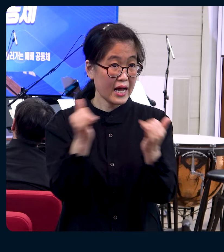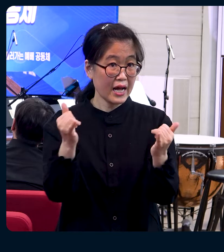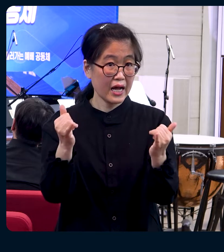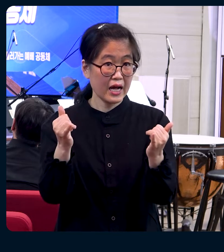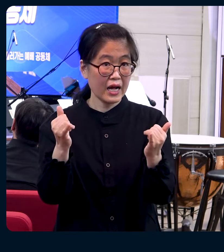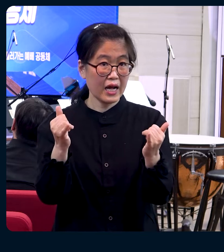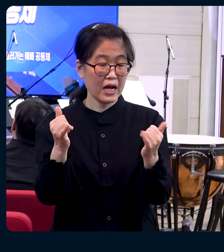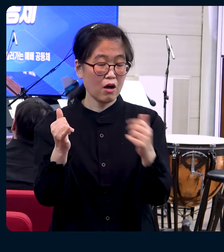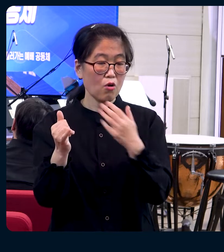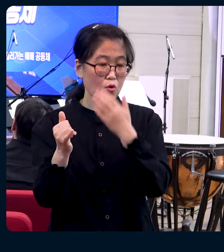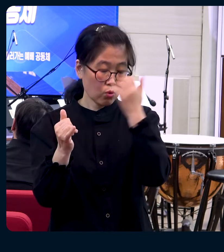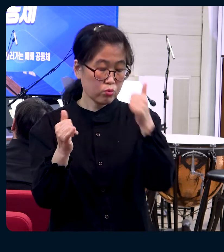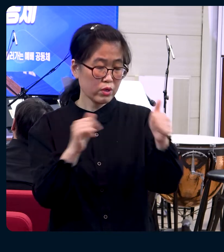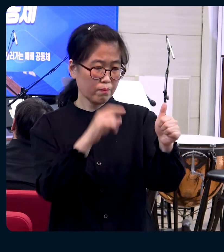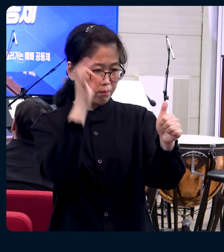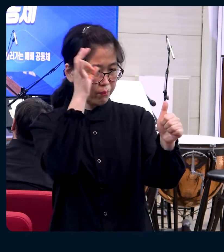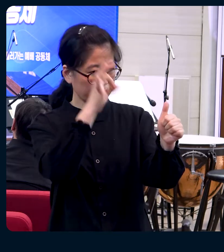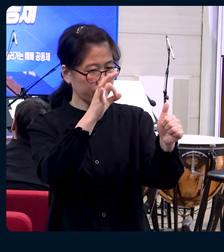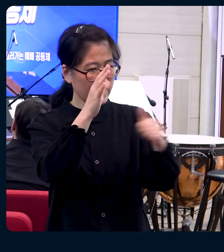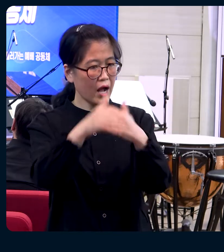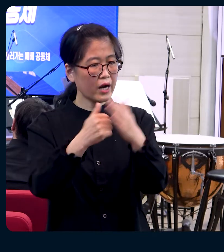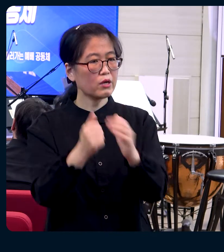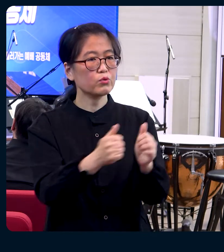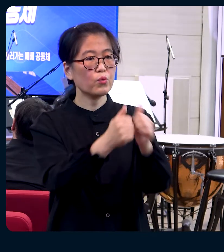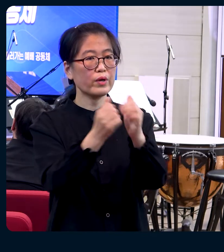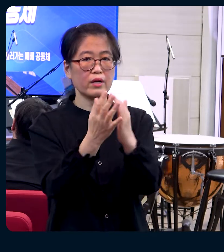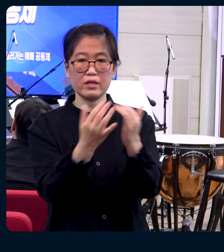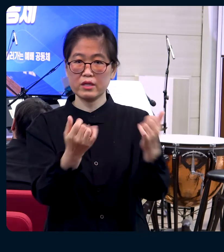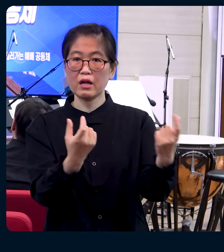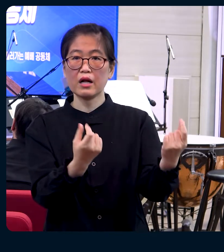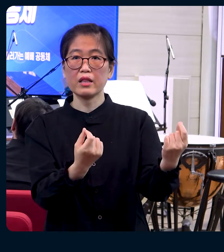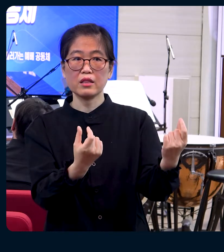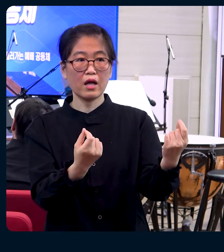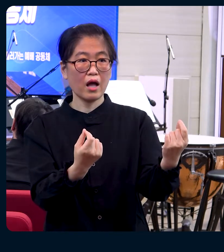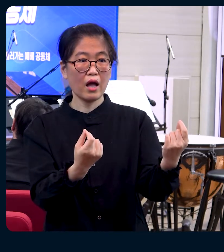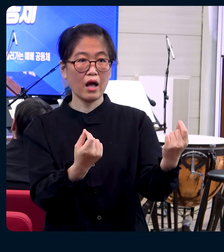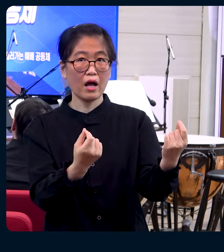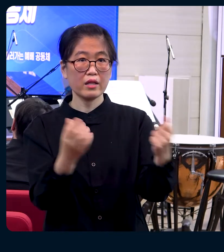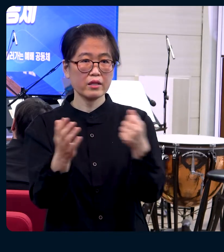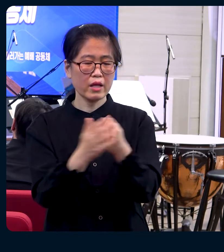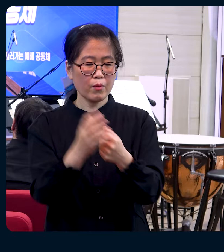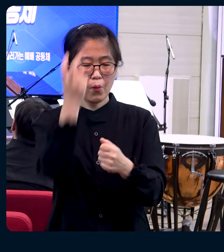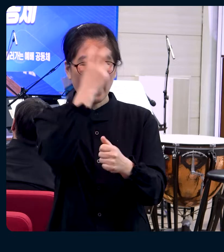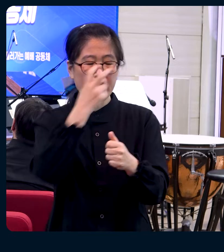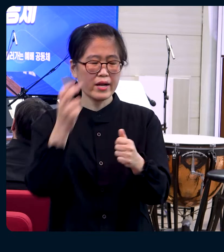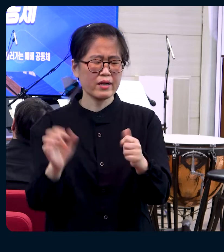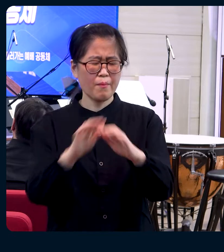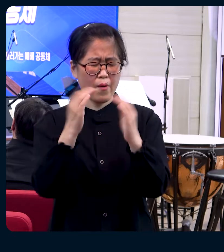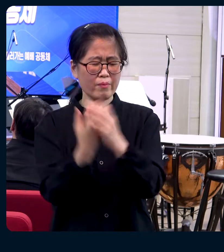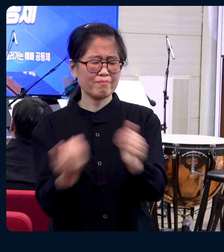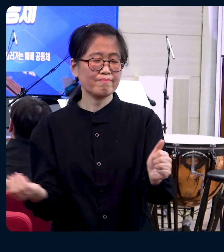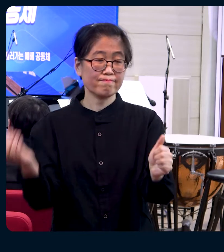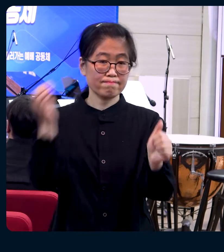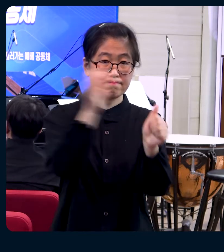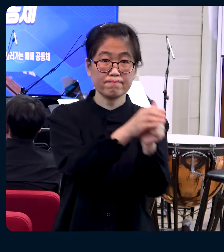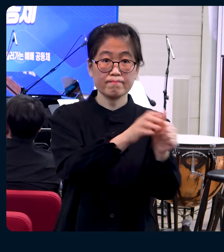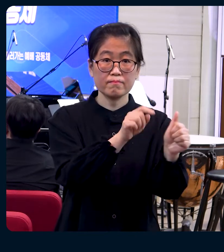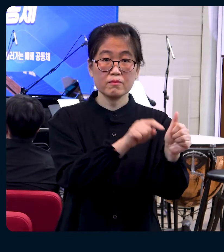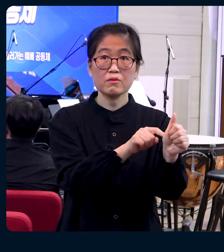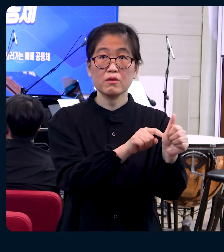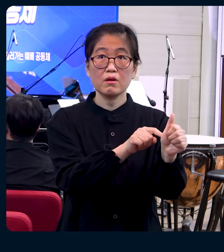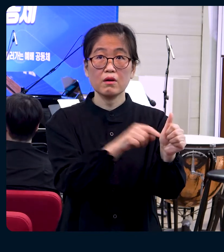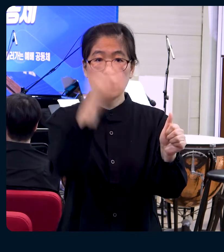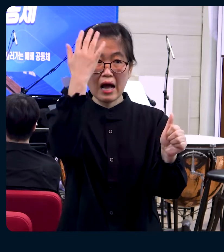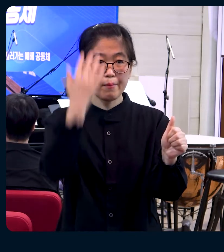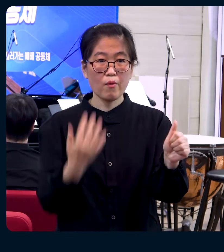전옥이 요셉을 보니까 하나님과 동행하는 사람이에요. 그래서 모든 관리를 다 맡깁니다. 그러다 어느